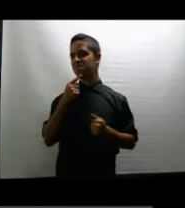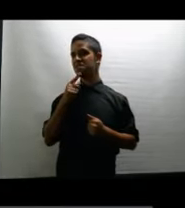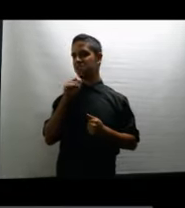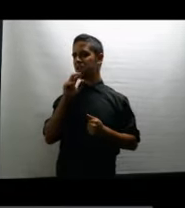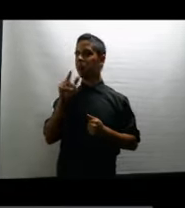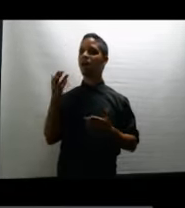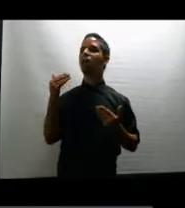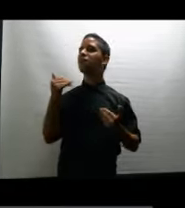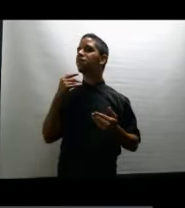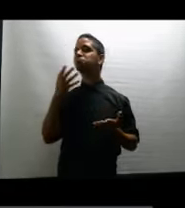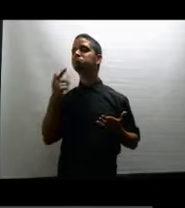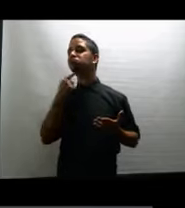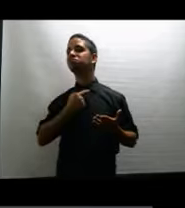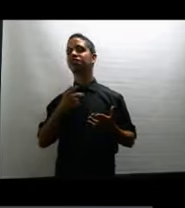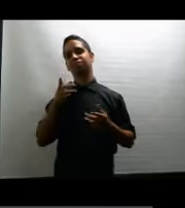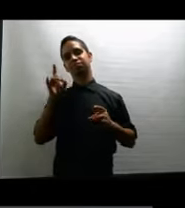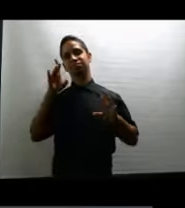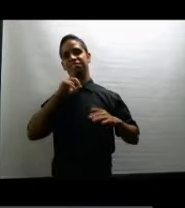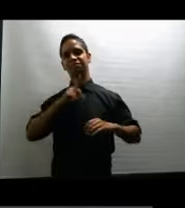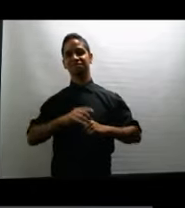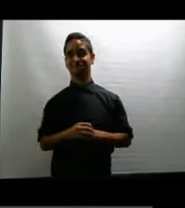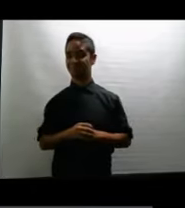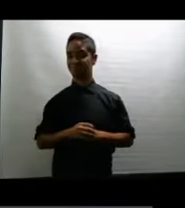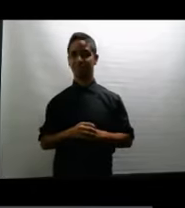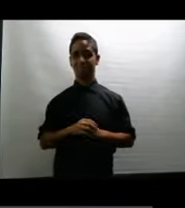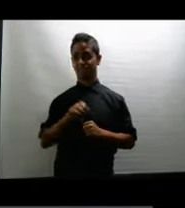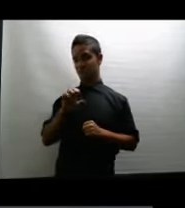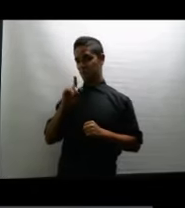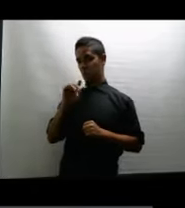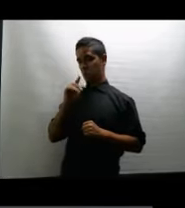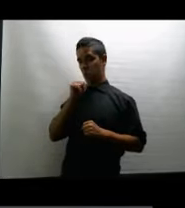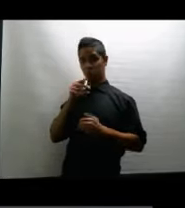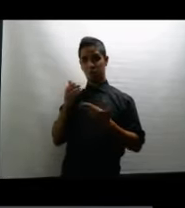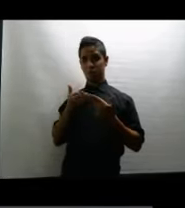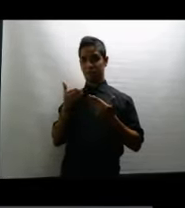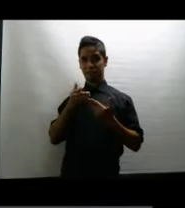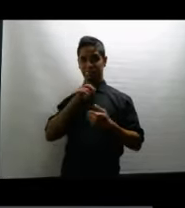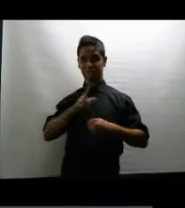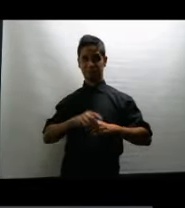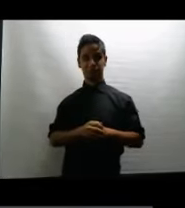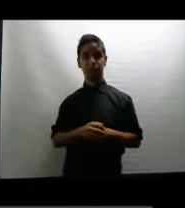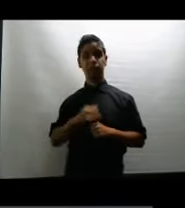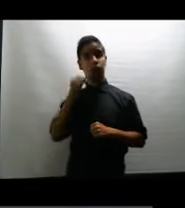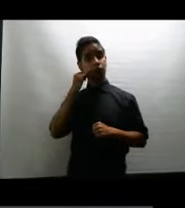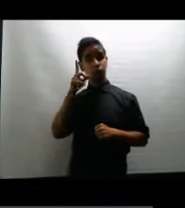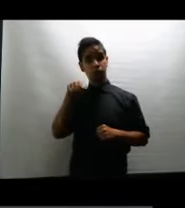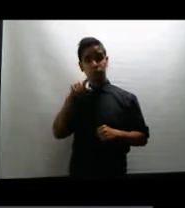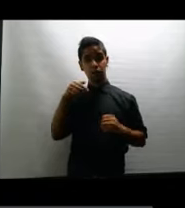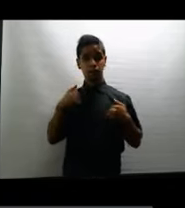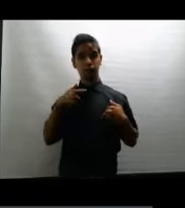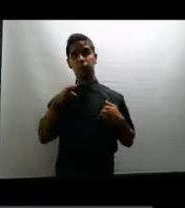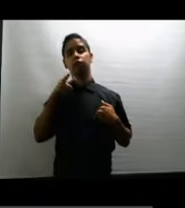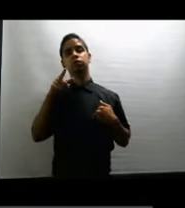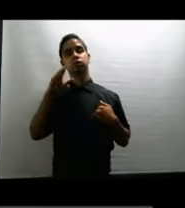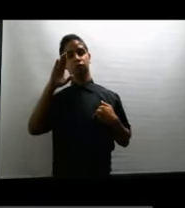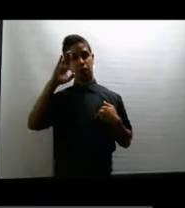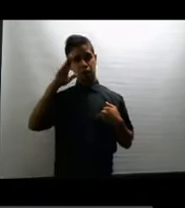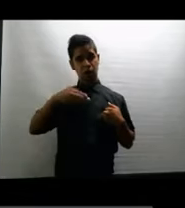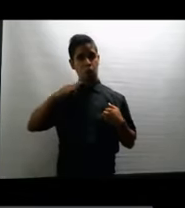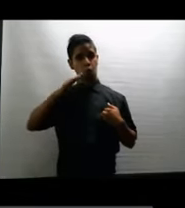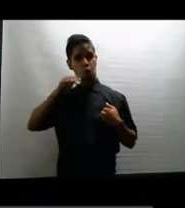¡Tira ahí! Qué poca vergüenza, te digo, Edmundo, esto no es fácil. Mira, si usted tiene algún hijo o hija que de